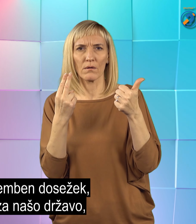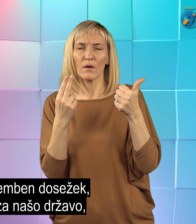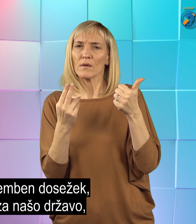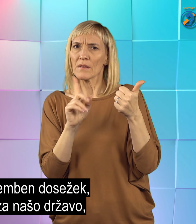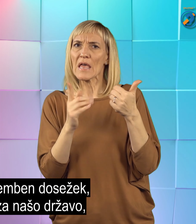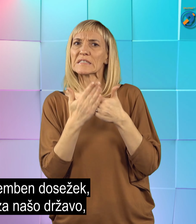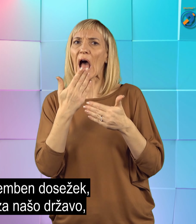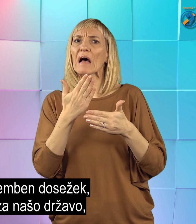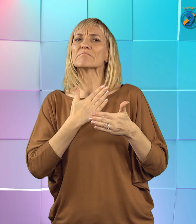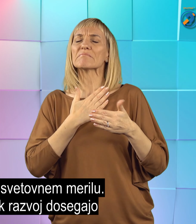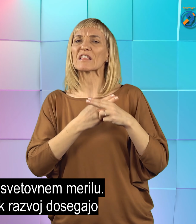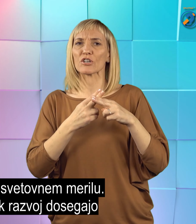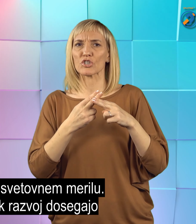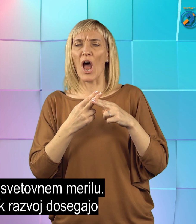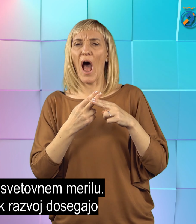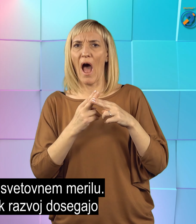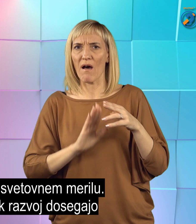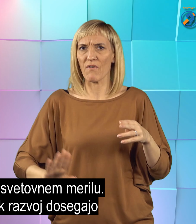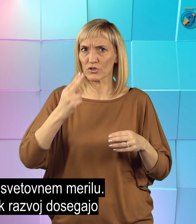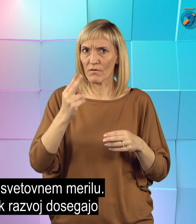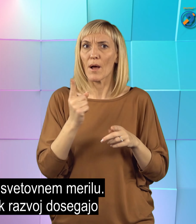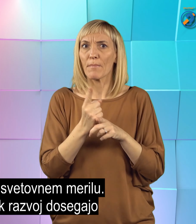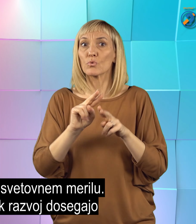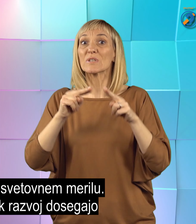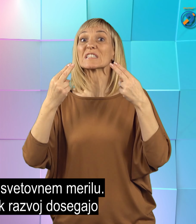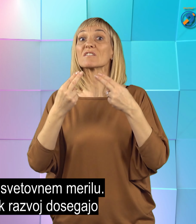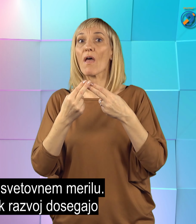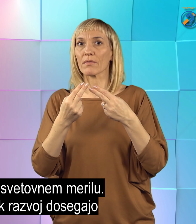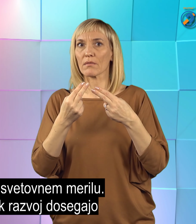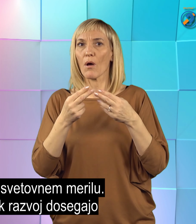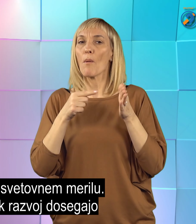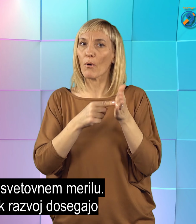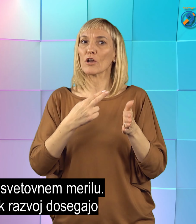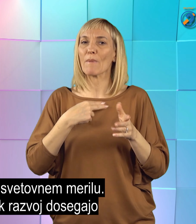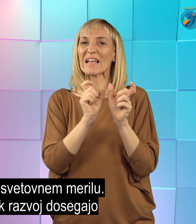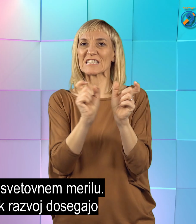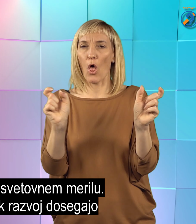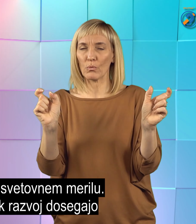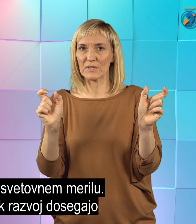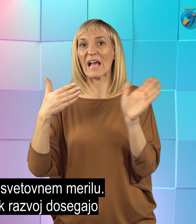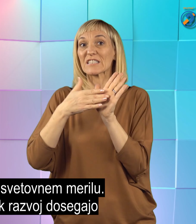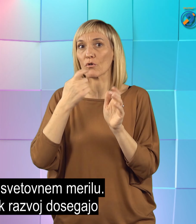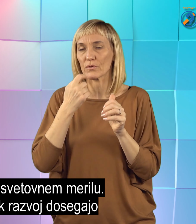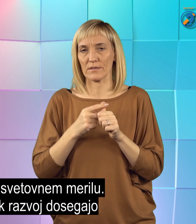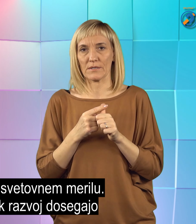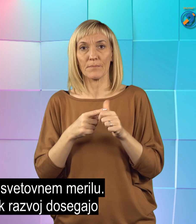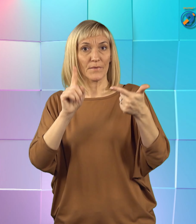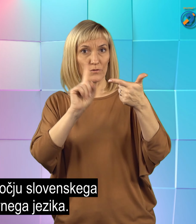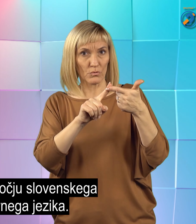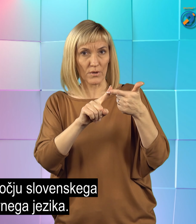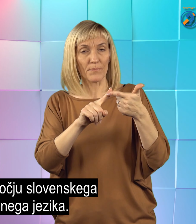našo državo, ampak tudi v svetovnem merilu. Izjemno velik razvoj dosegajo tudi na